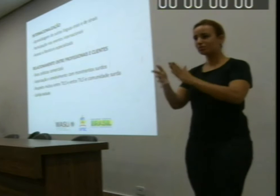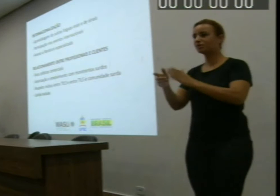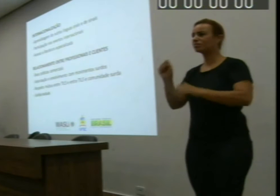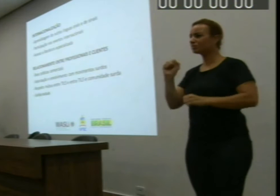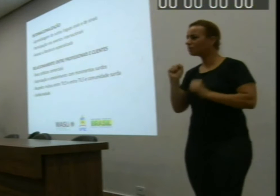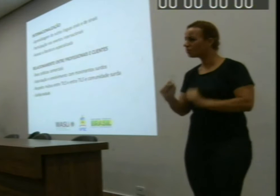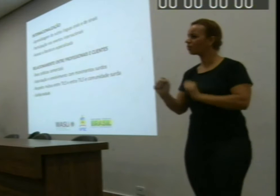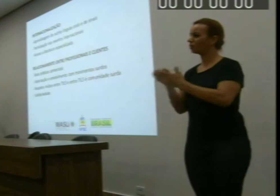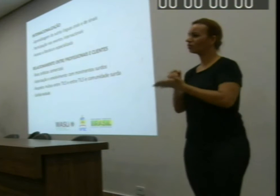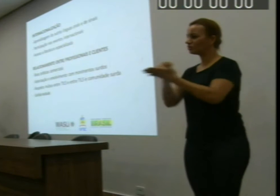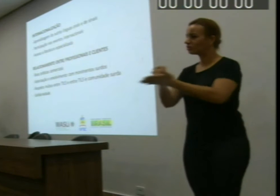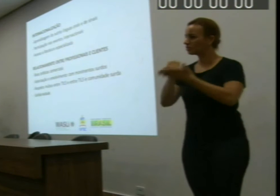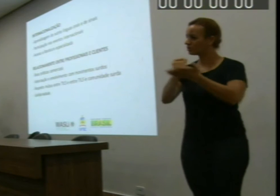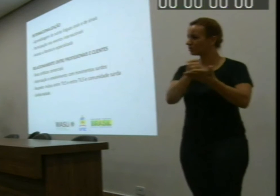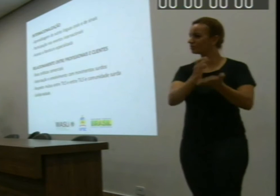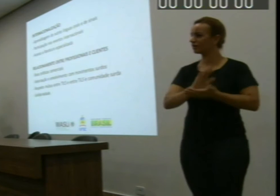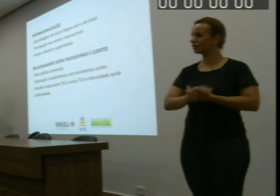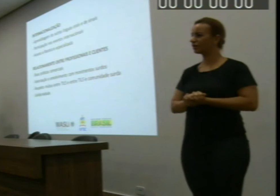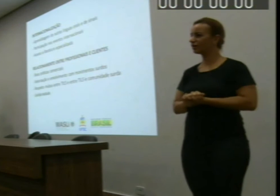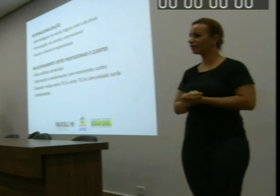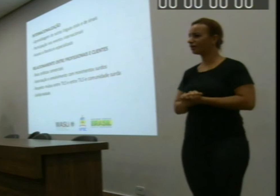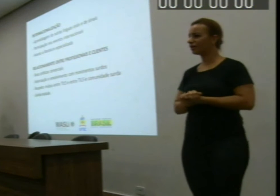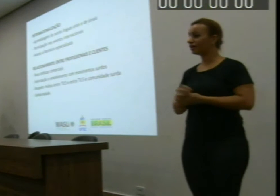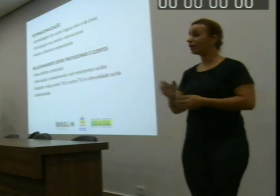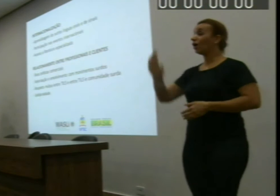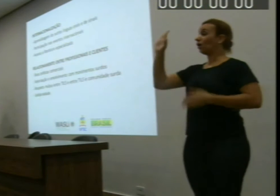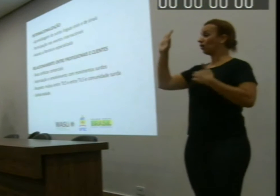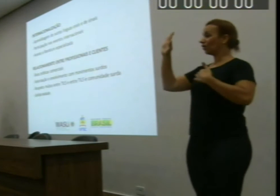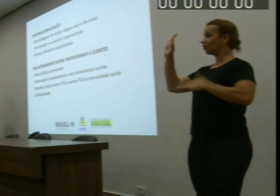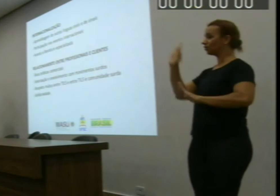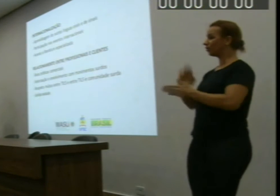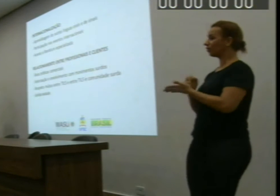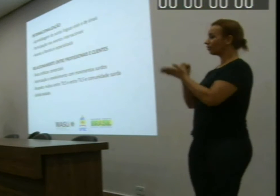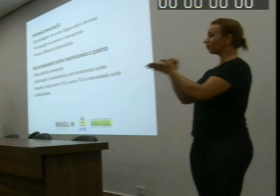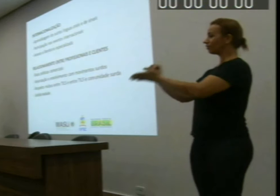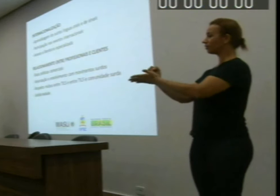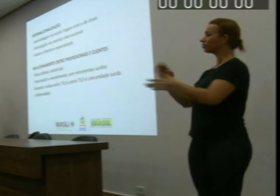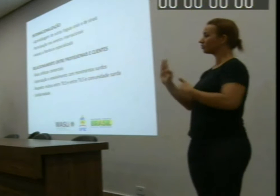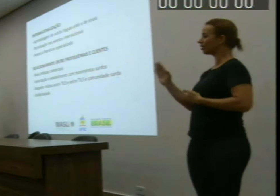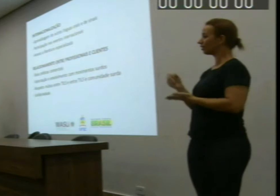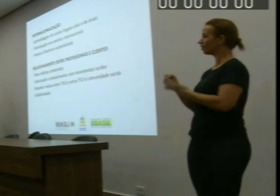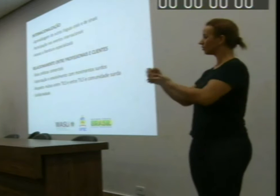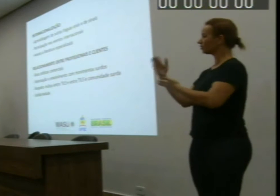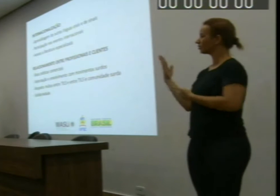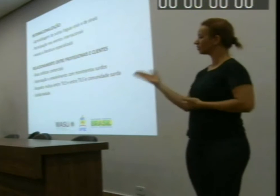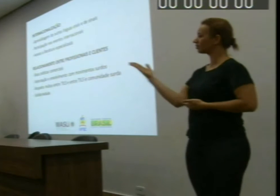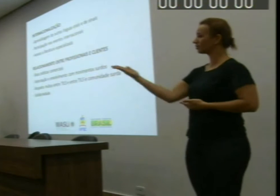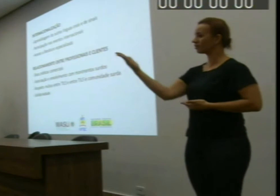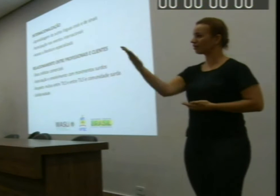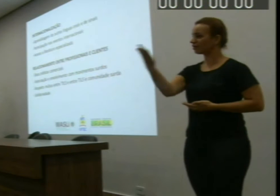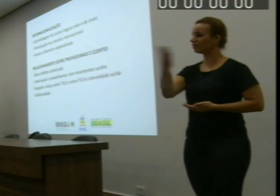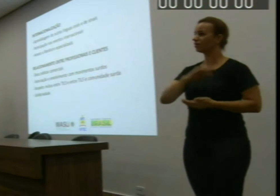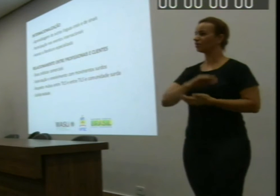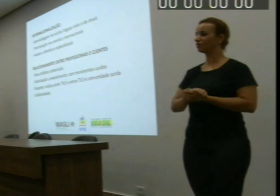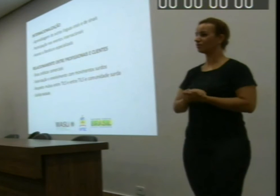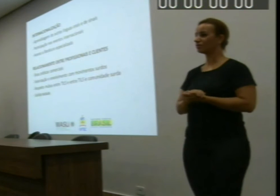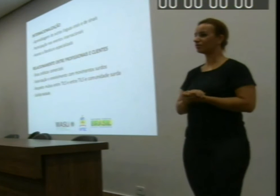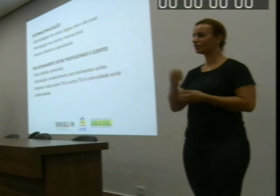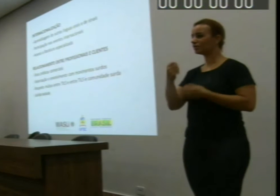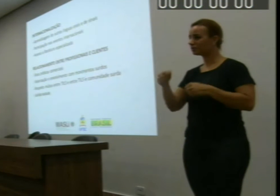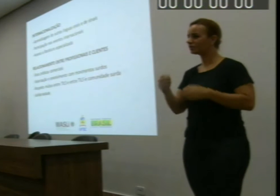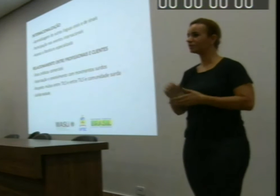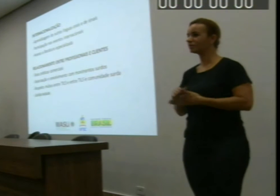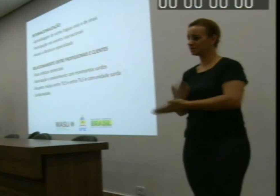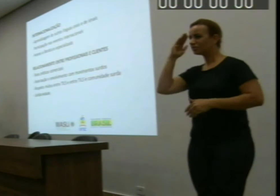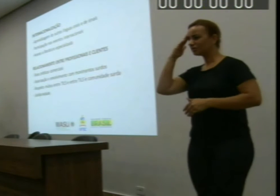voluntariamente e você pode falar puxa eu vou fazer o meu papel social agora eu vou solidariamente colaborar também né isso ser proativo